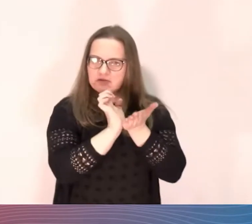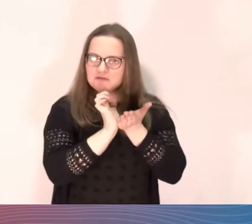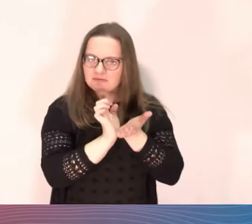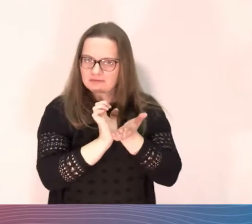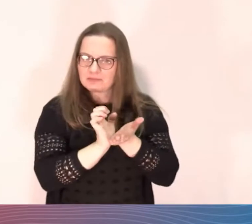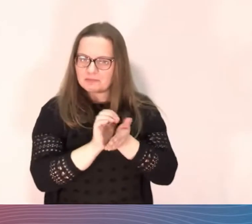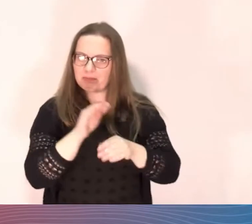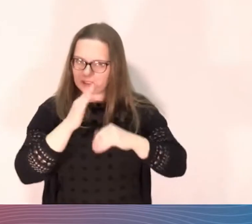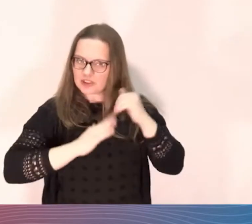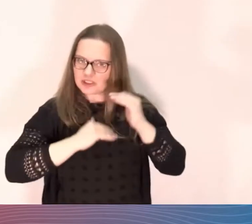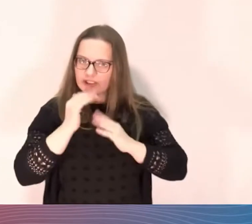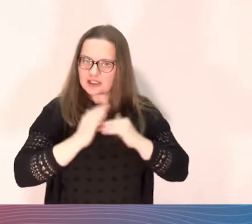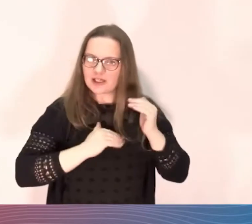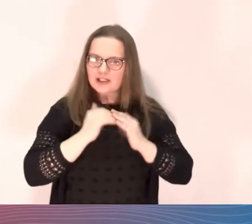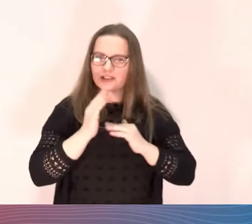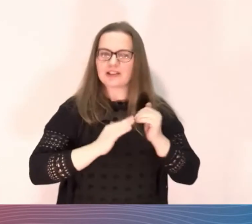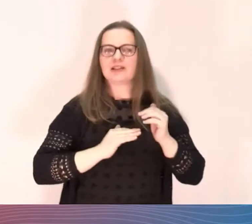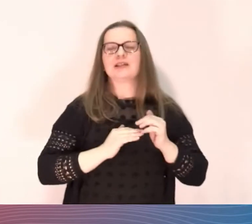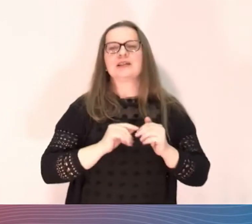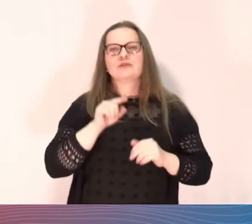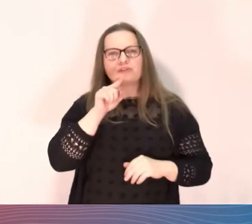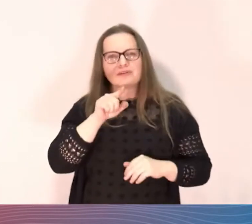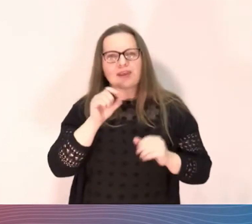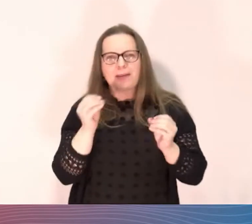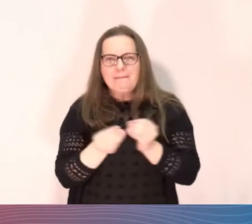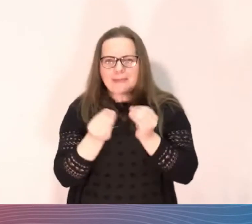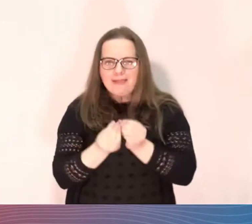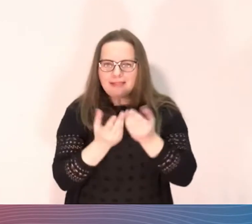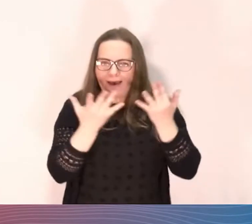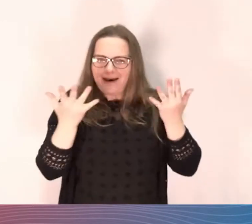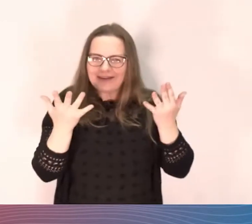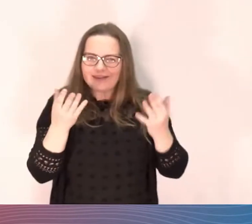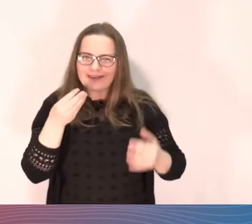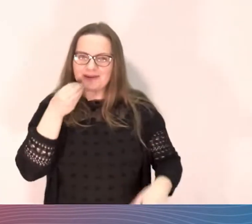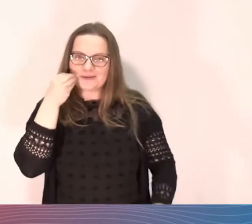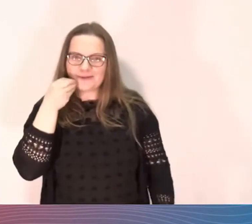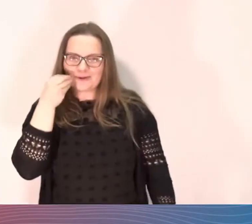Quem presenciou pessoalmente milagres?